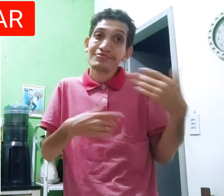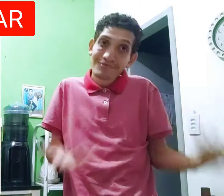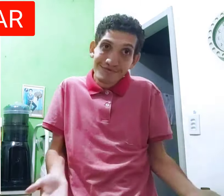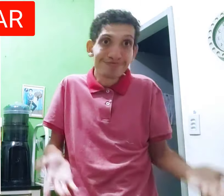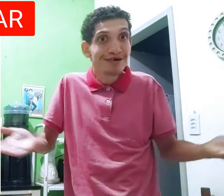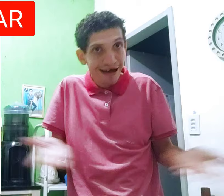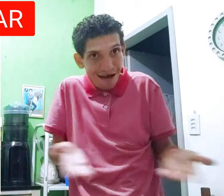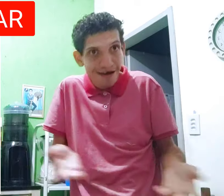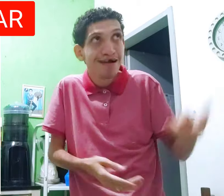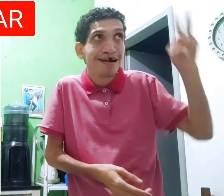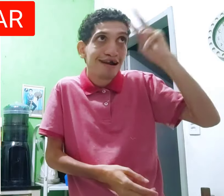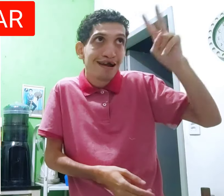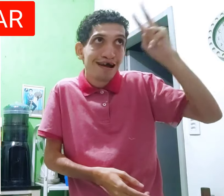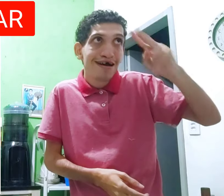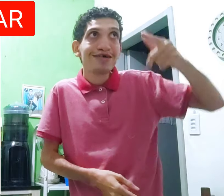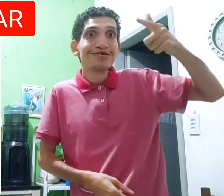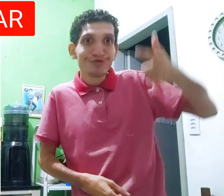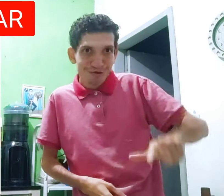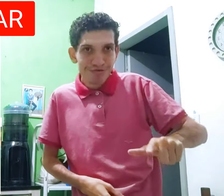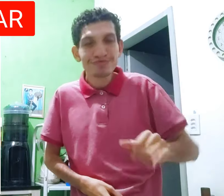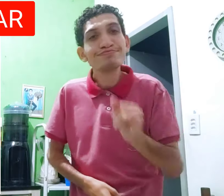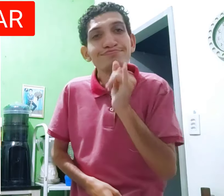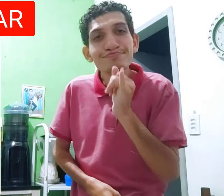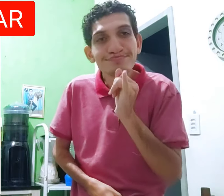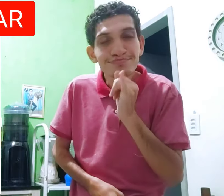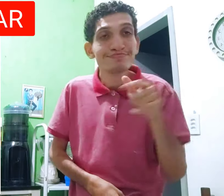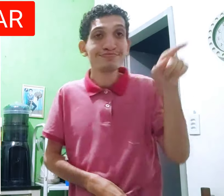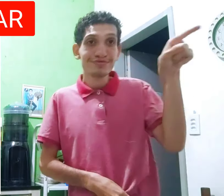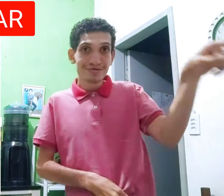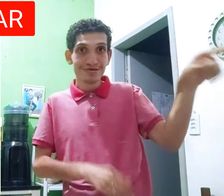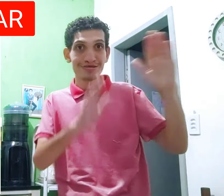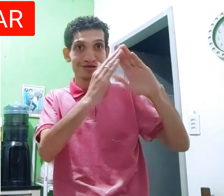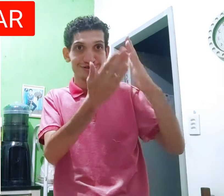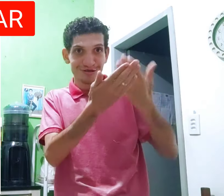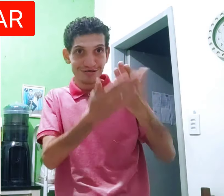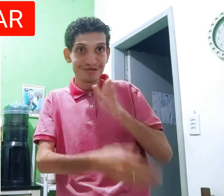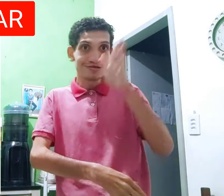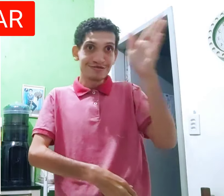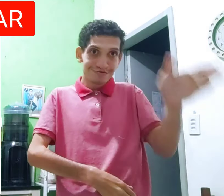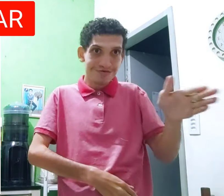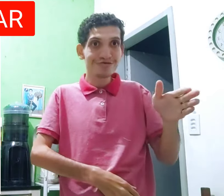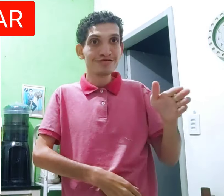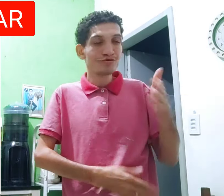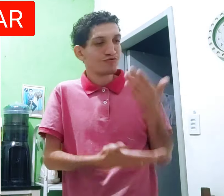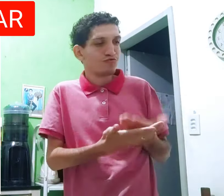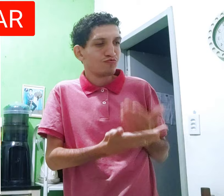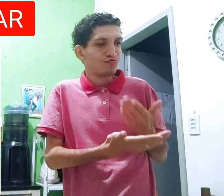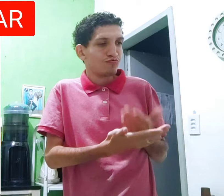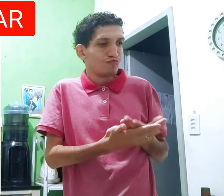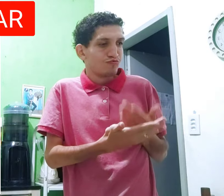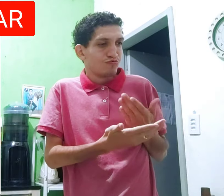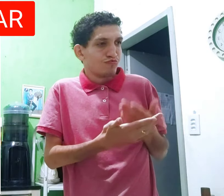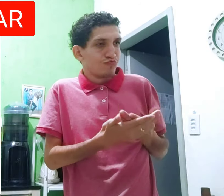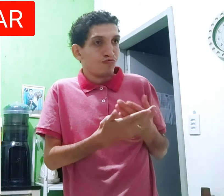antes sabe, mas esqueceu. Então, agora lembrar de novo, relembrar. Exemplo, a